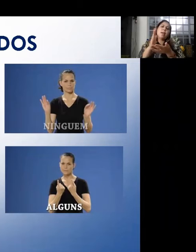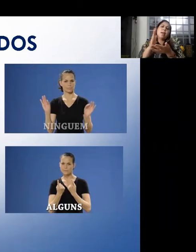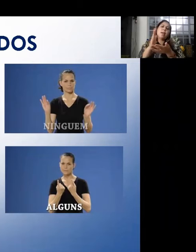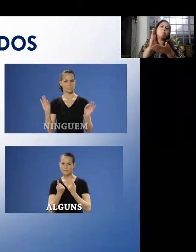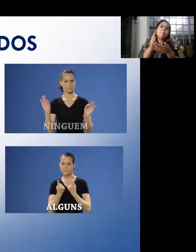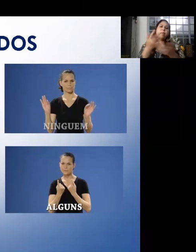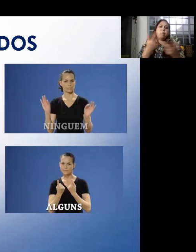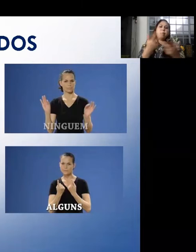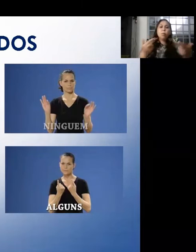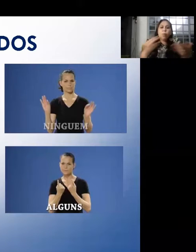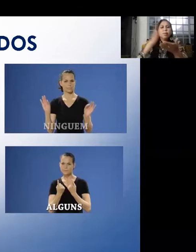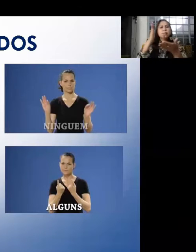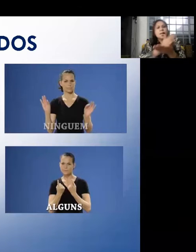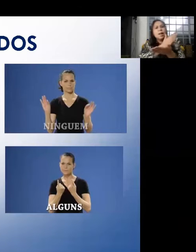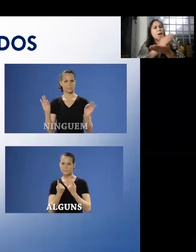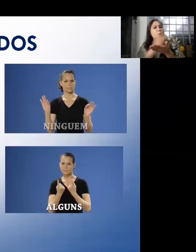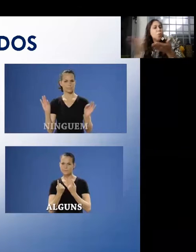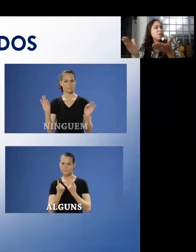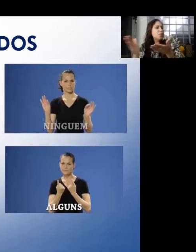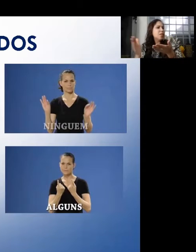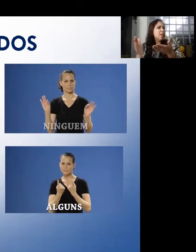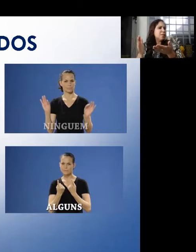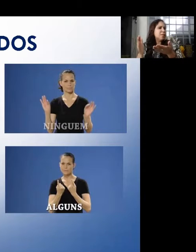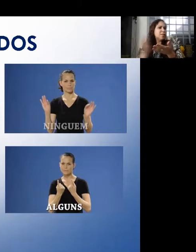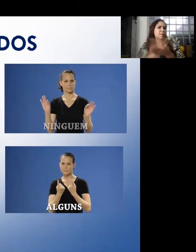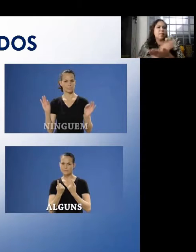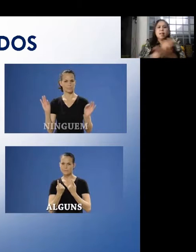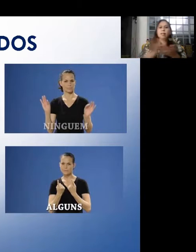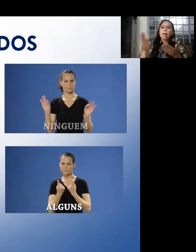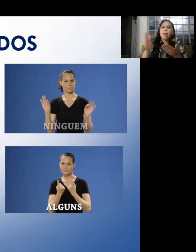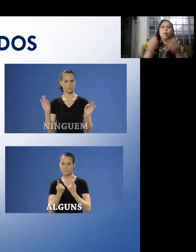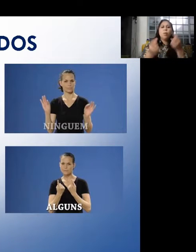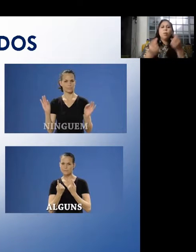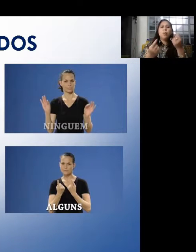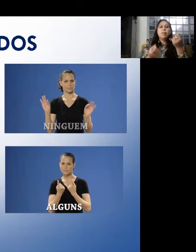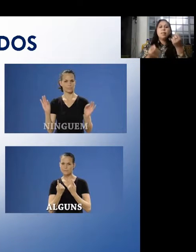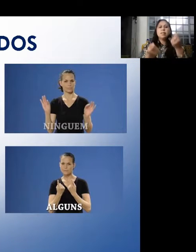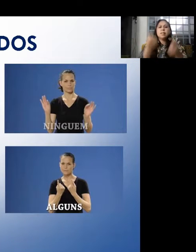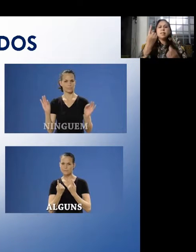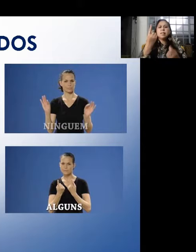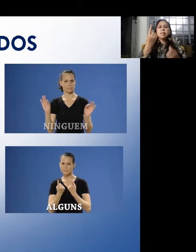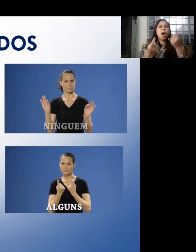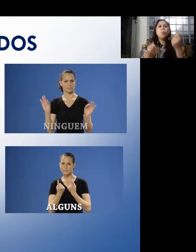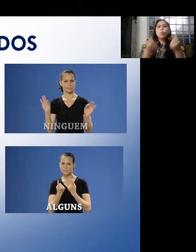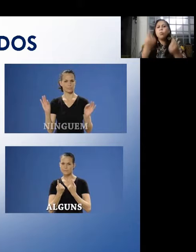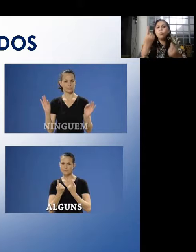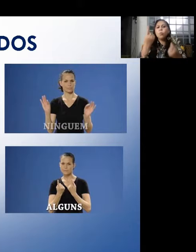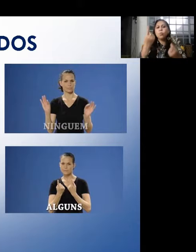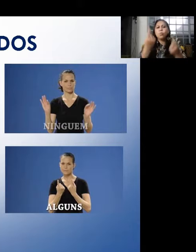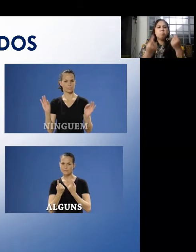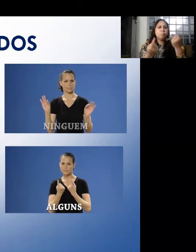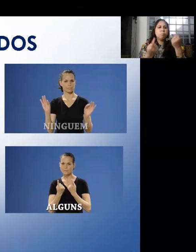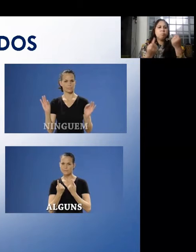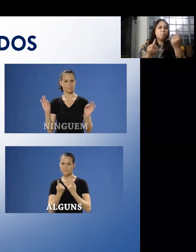para coisas, né? Algumas vezes, né? Ou então assim,